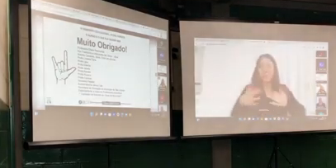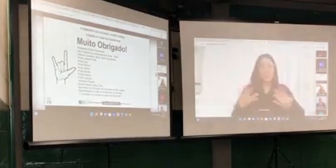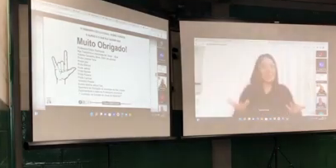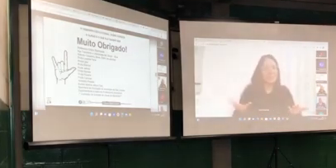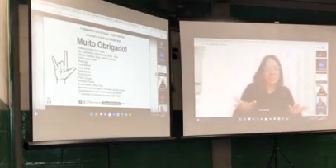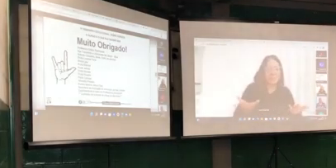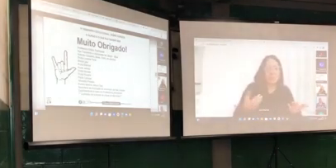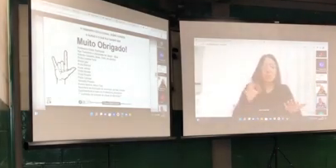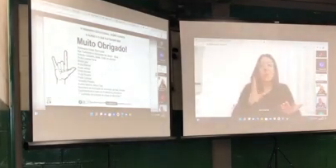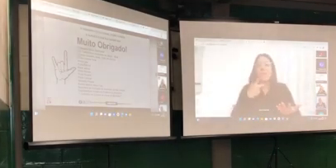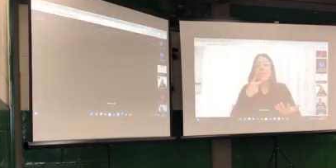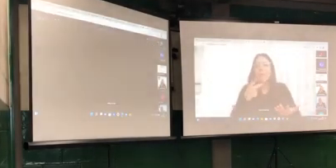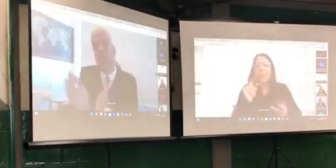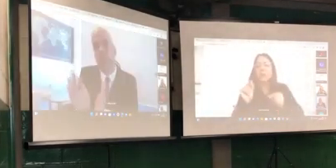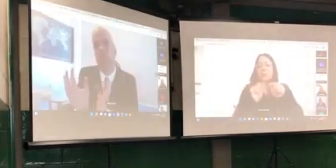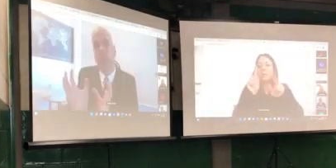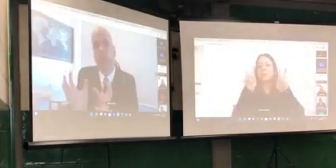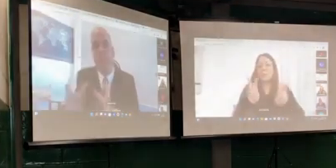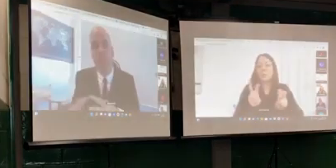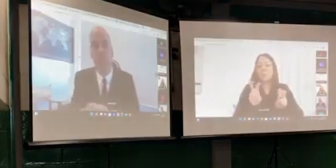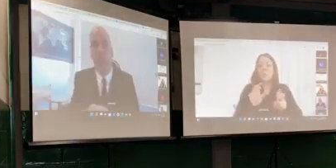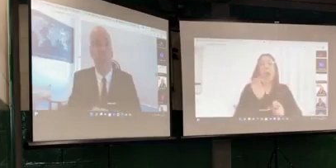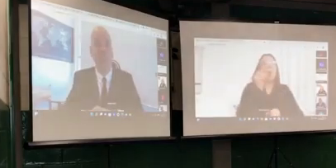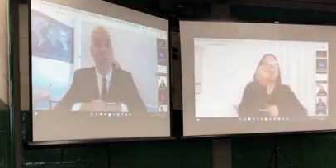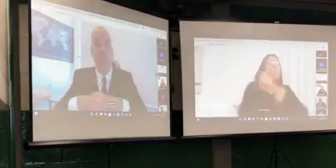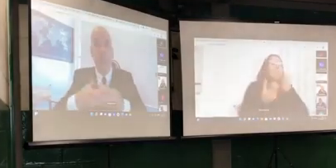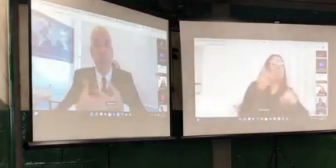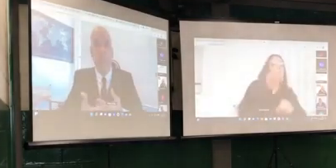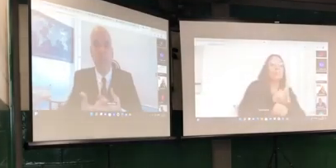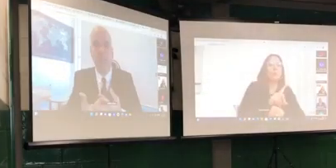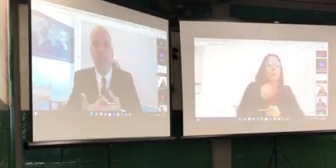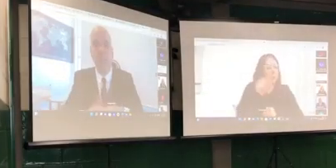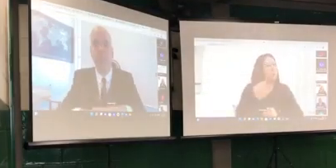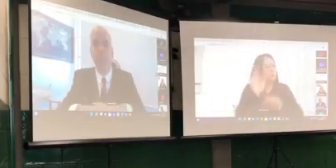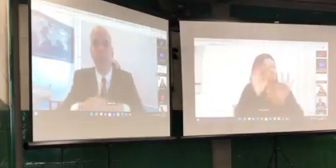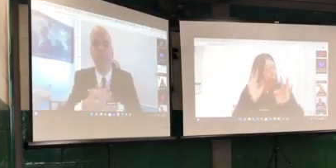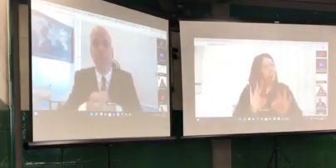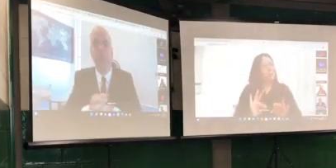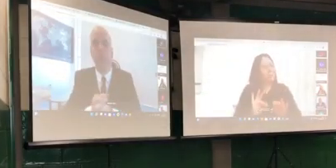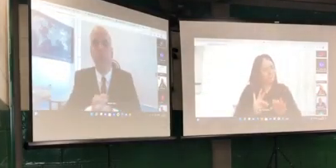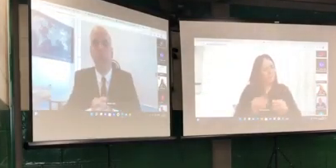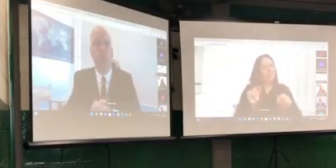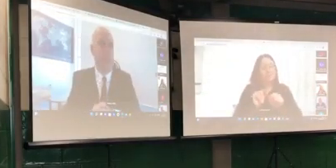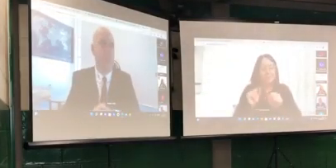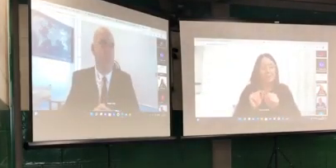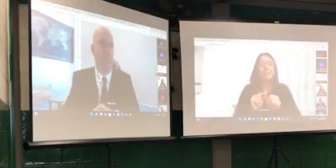só se fala nesse assunto em épocas pontuais, né? Lá eu fiquei muito feliz, ainda foi feito, né,